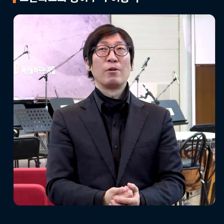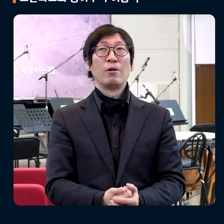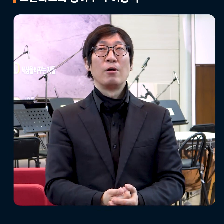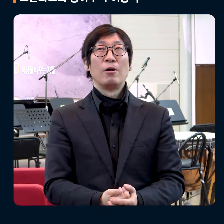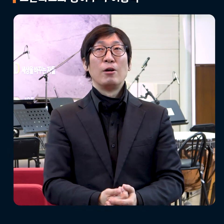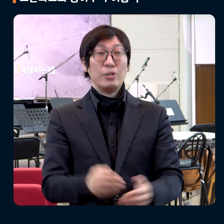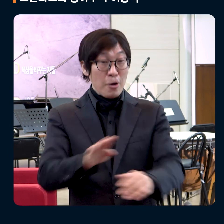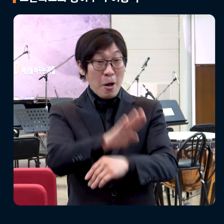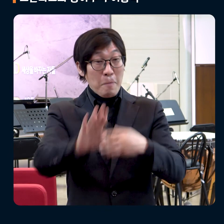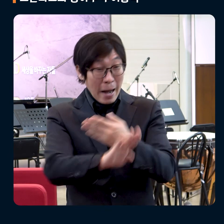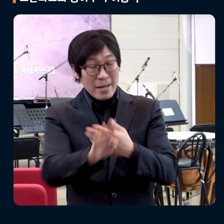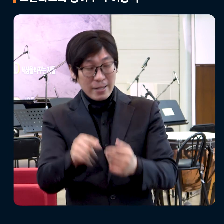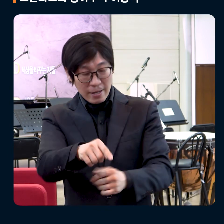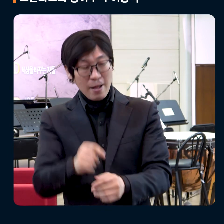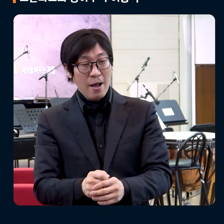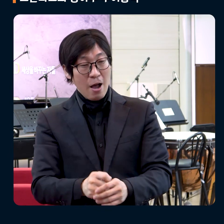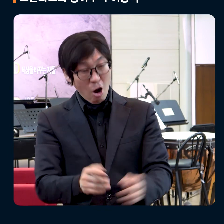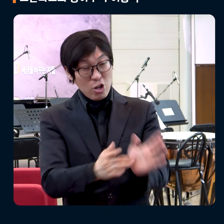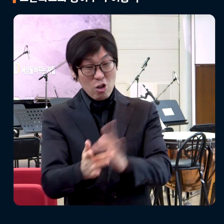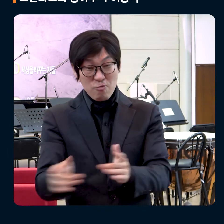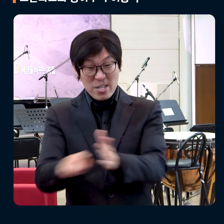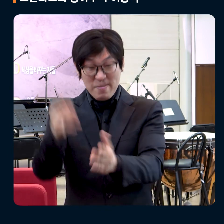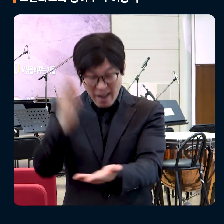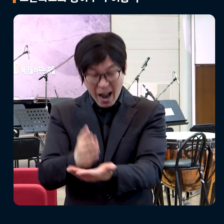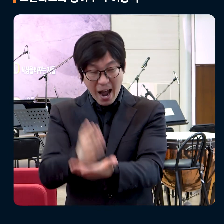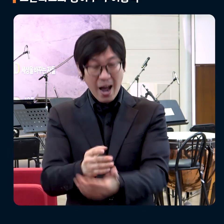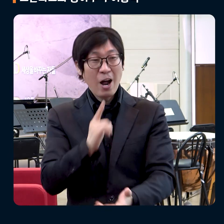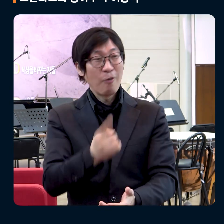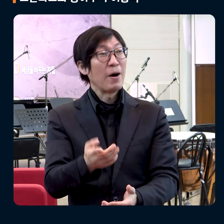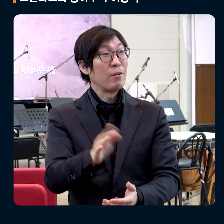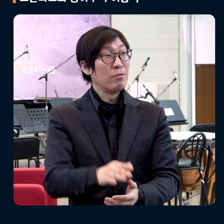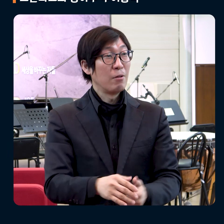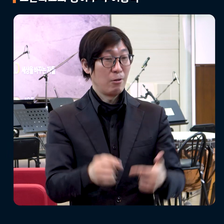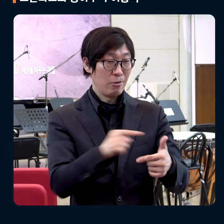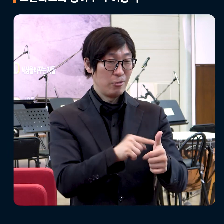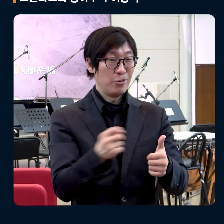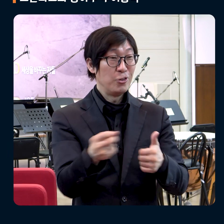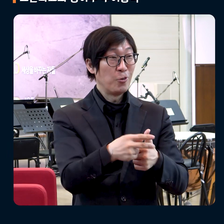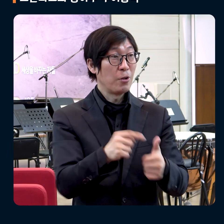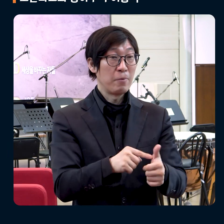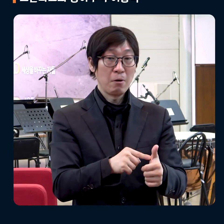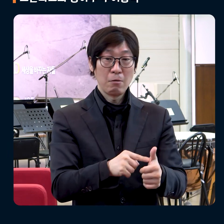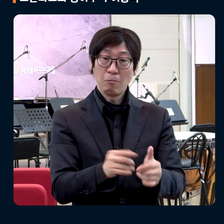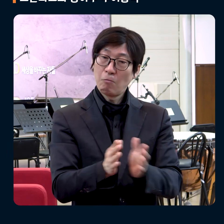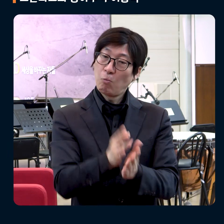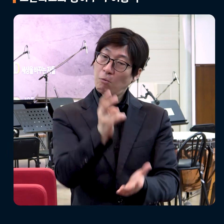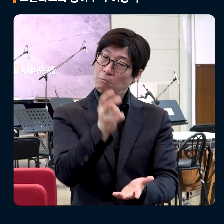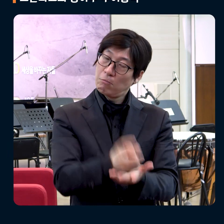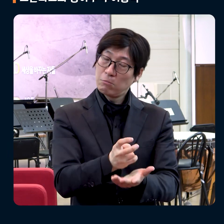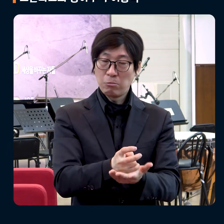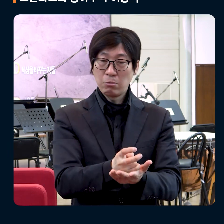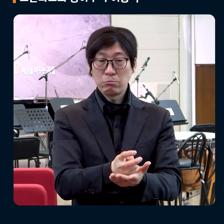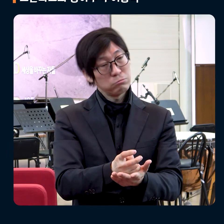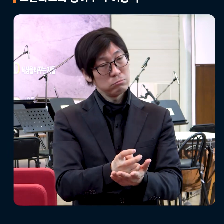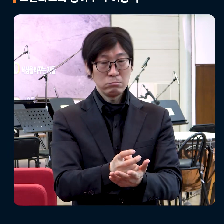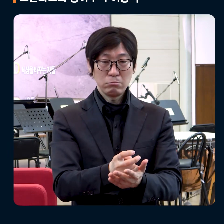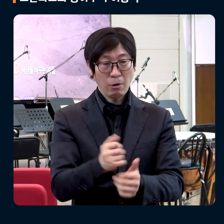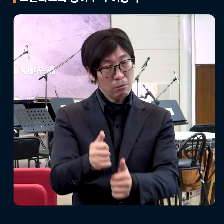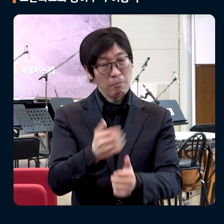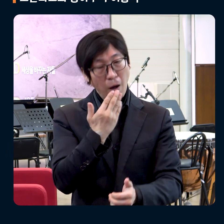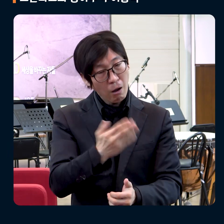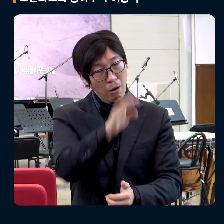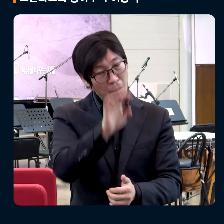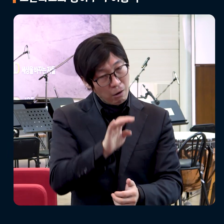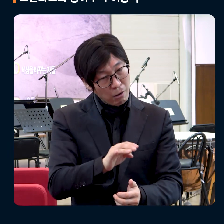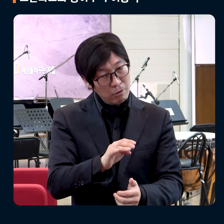믿기만 해? 가만히 안 놔둘 거야? 이런 분위기에서, 그런데 우리 율법은 이렇게 끼어든 거예요. 그랬더니 기가 막히죠. 그랬더니 지도자들이